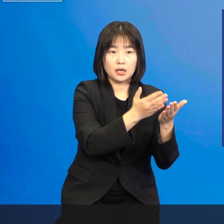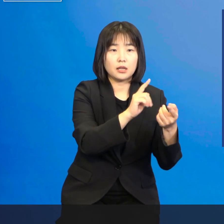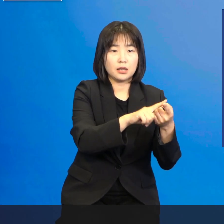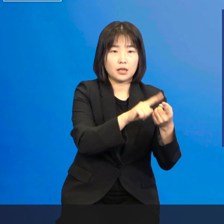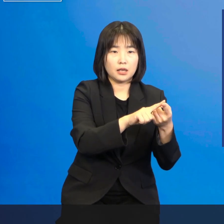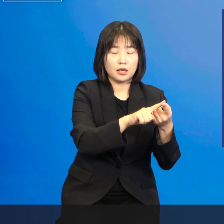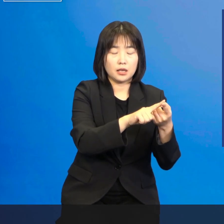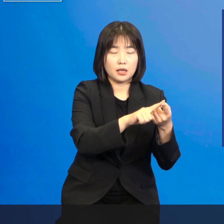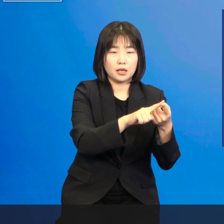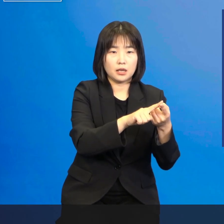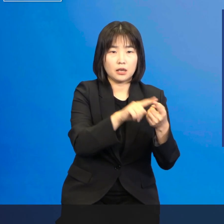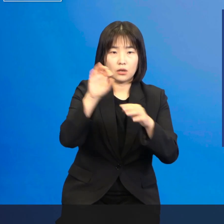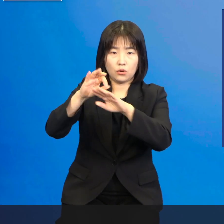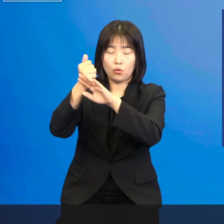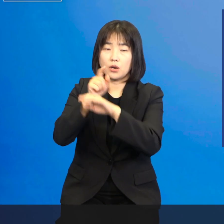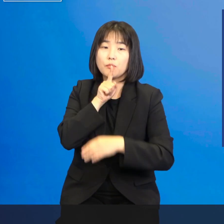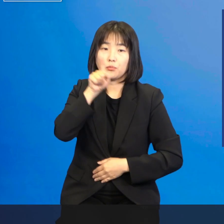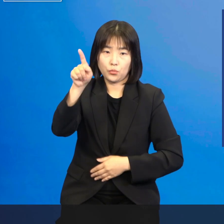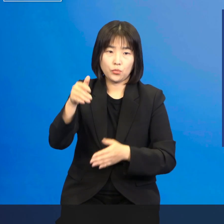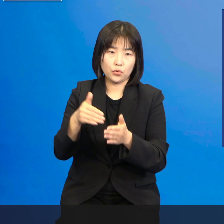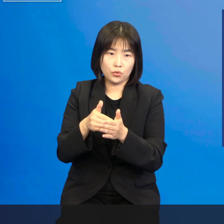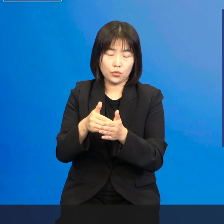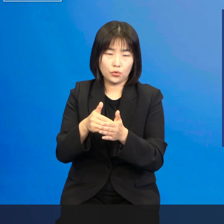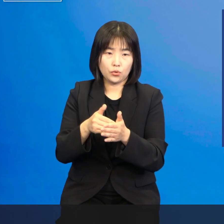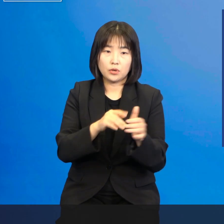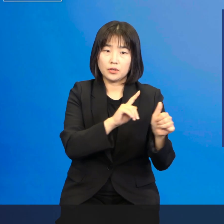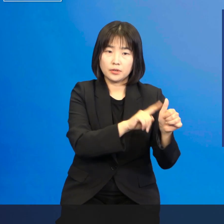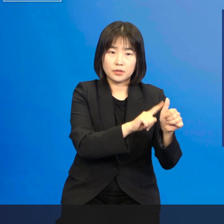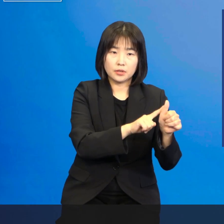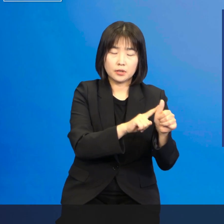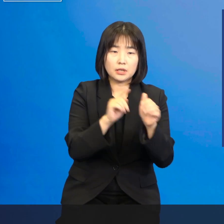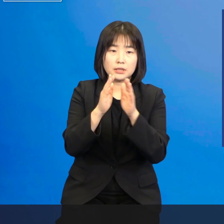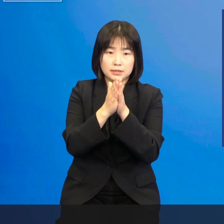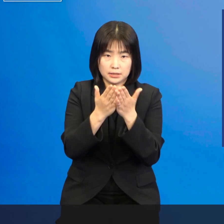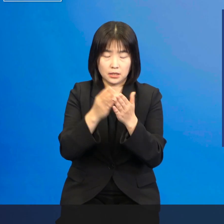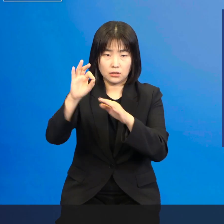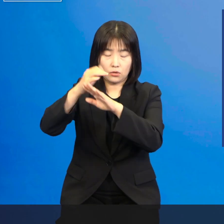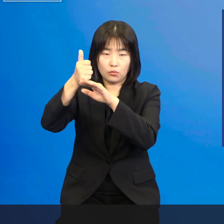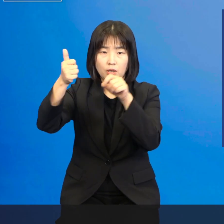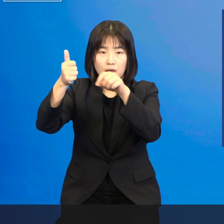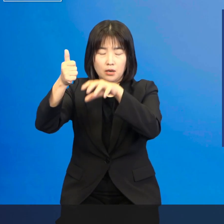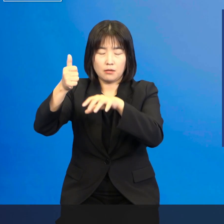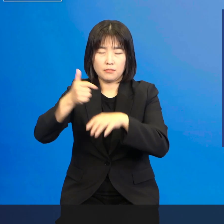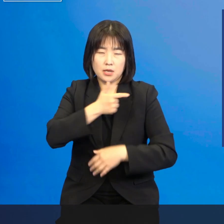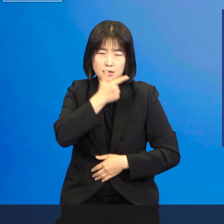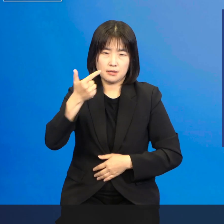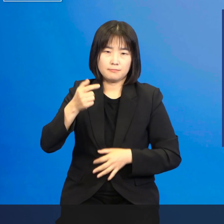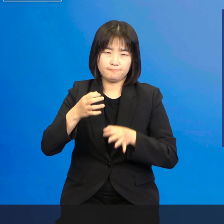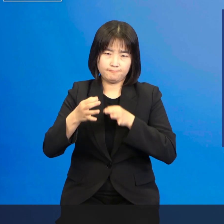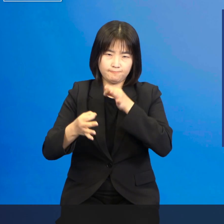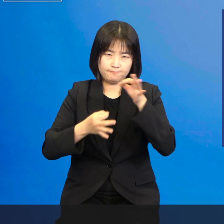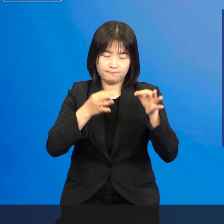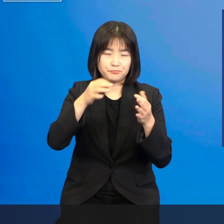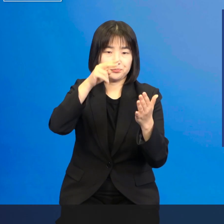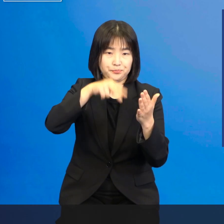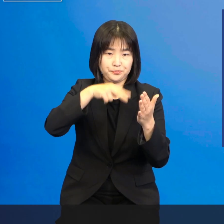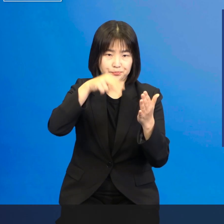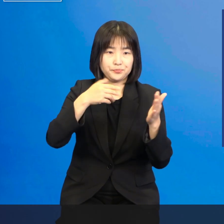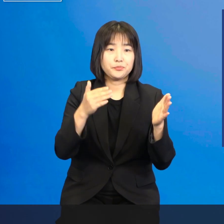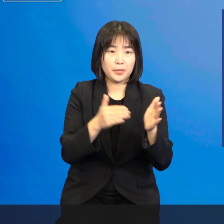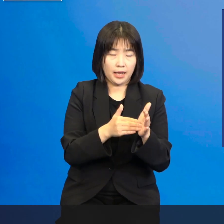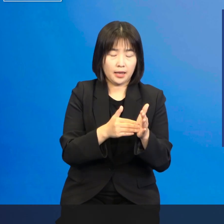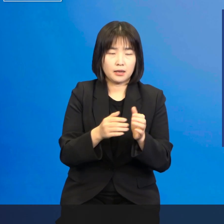권을 건네주었다고 왕에게 보고했다. 그리고 사반은 그 책을 왕 앞에서 큰 소리로